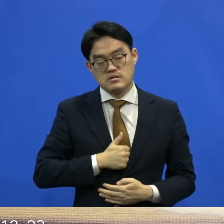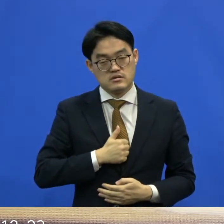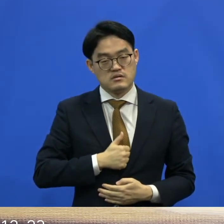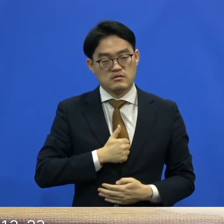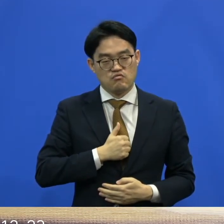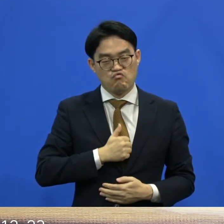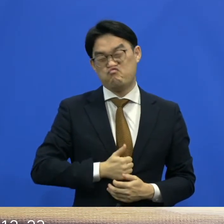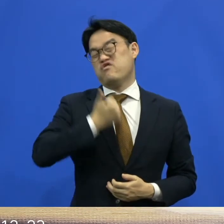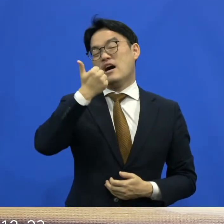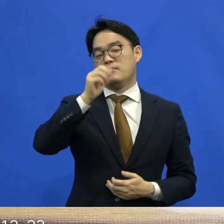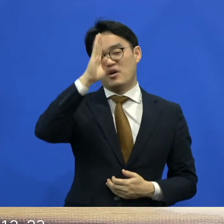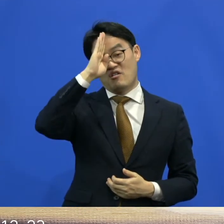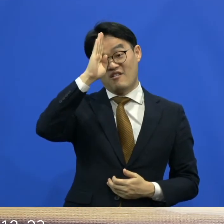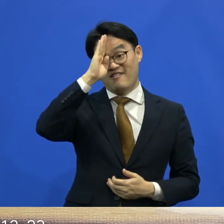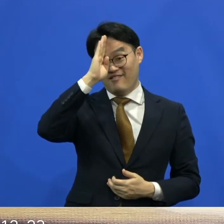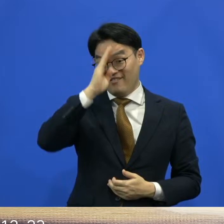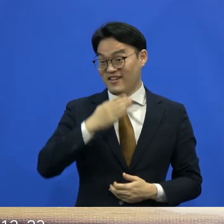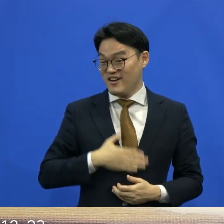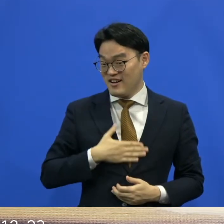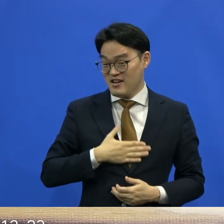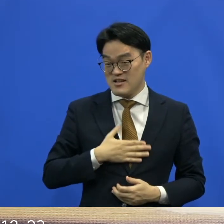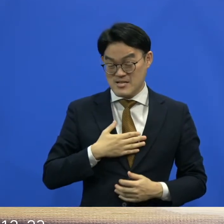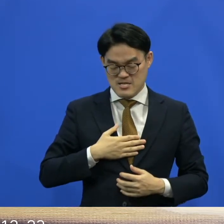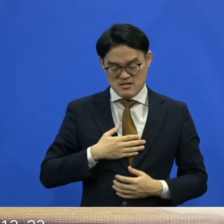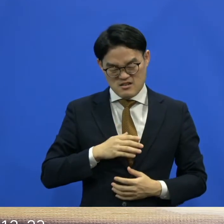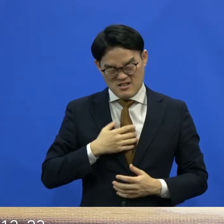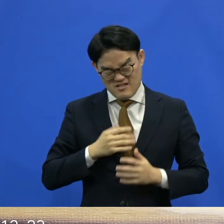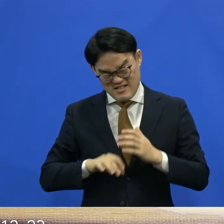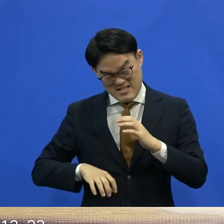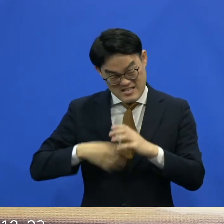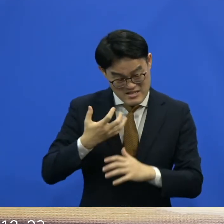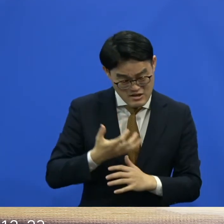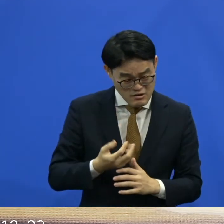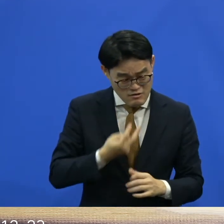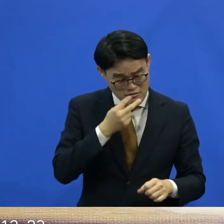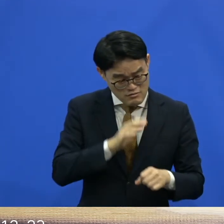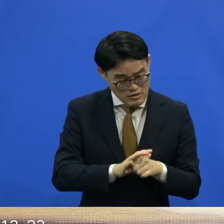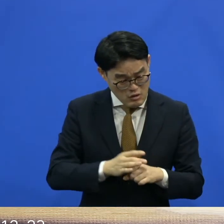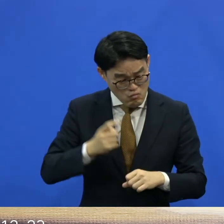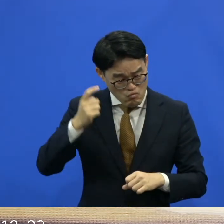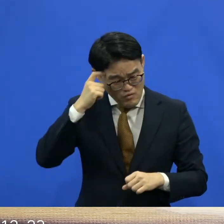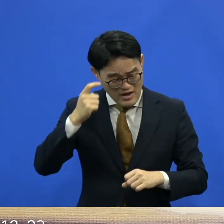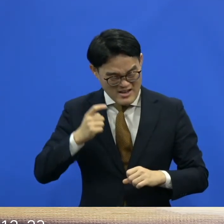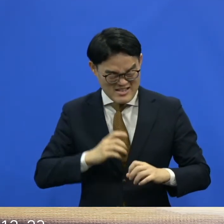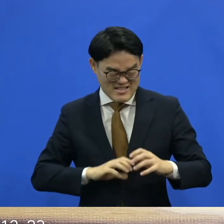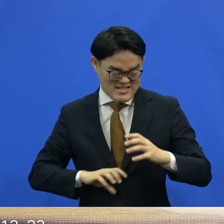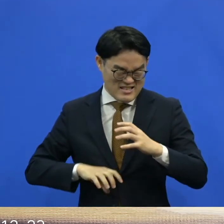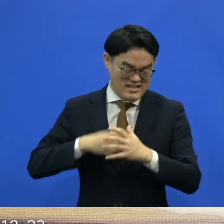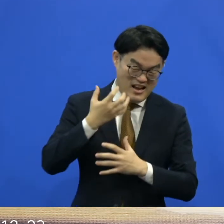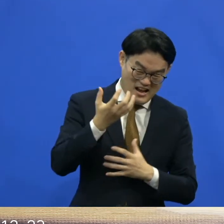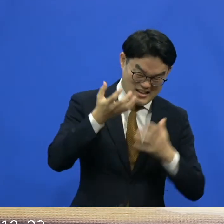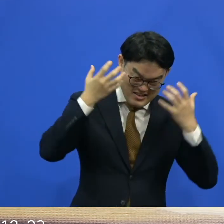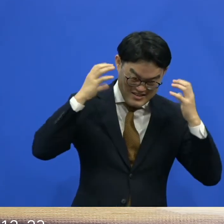이게 심하면 미치는 겁니다. 미치는 거죠. 그리고 내 안에 한이 맺히는 겁니다.